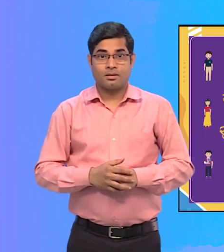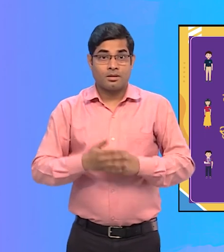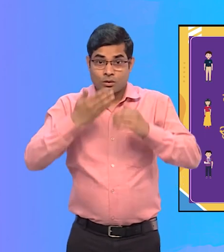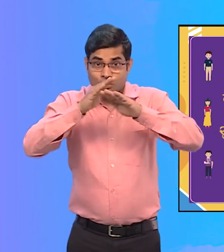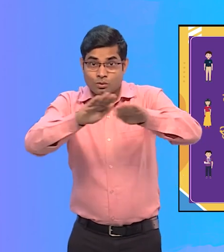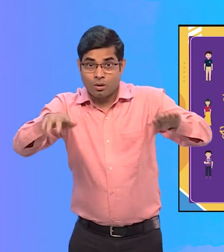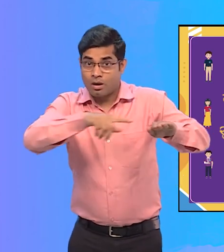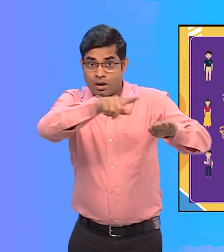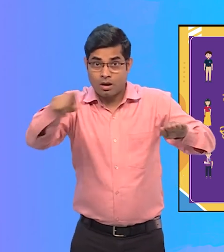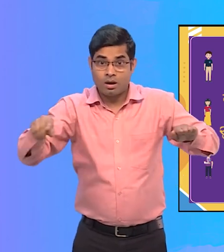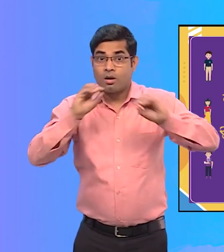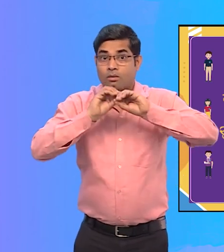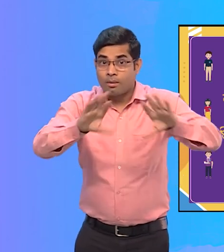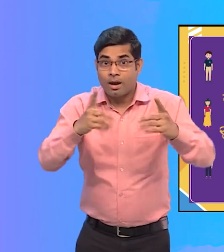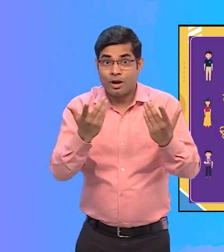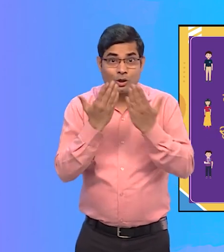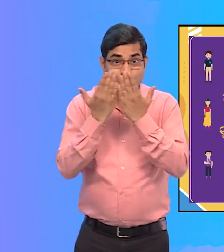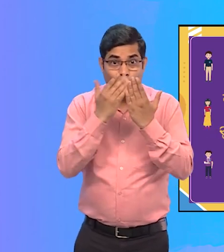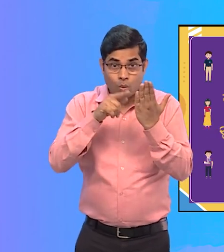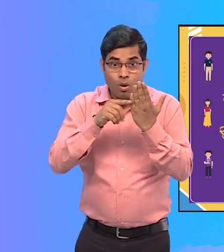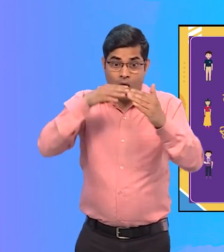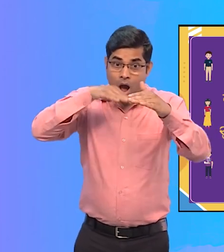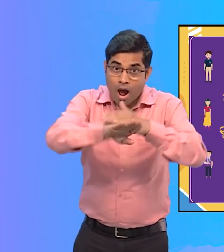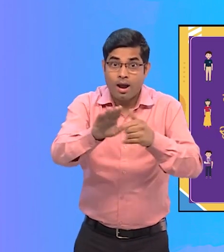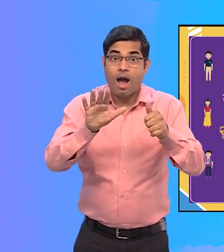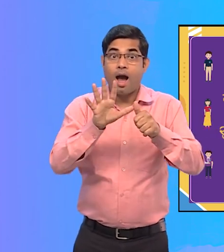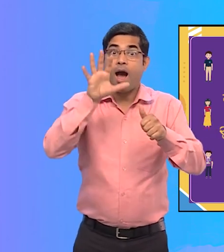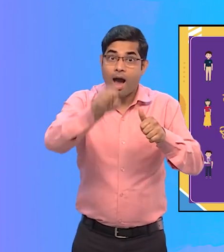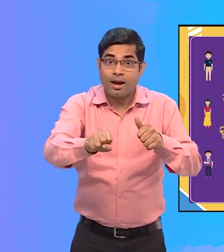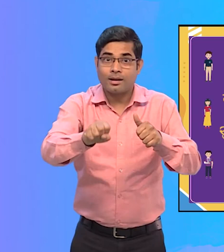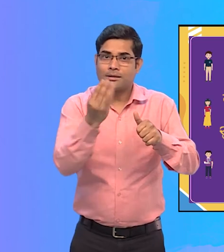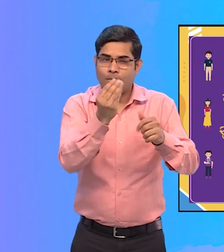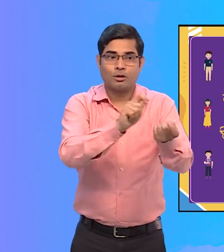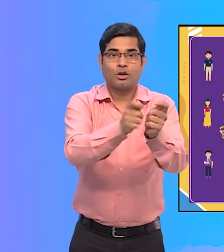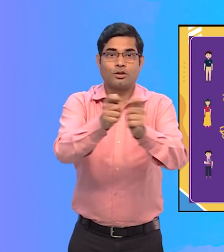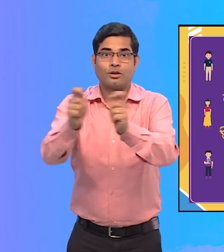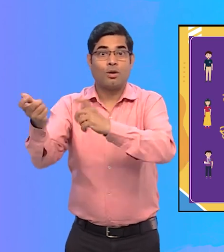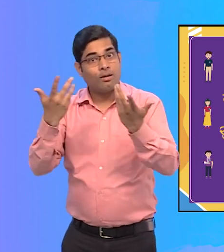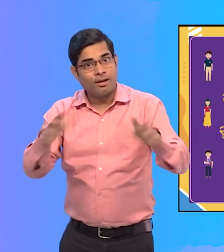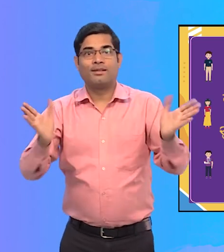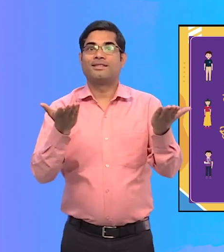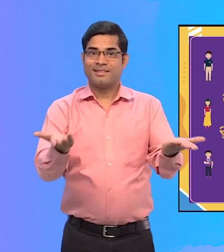जिससे छात्र पूरी तरह से सुरम्यता सुविधा का प्रयोग कर सकते हैं